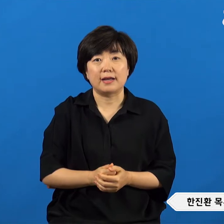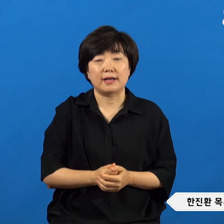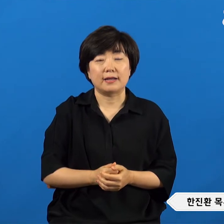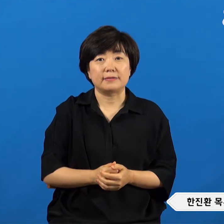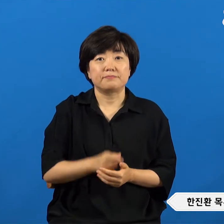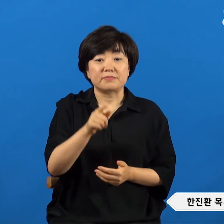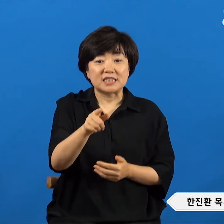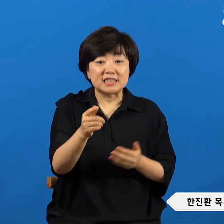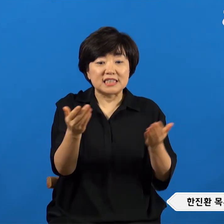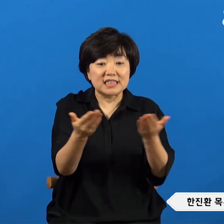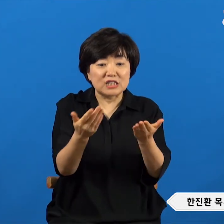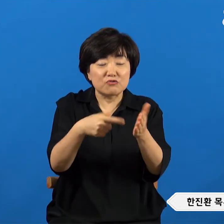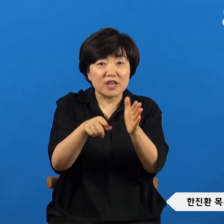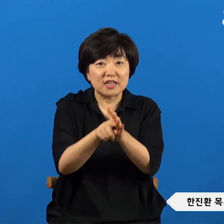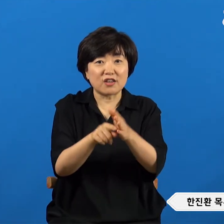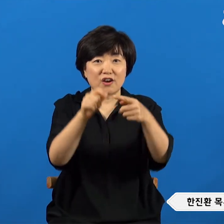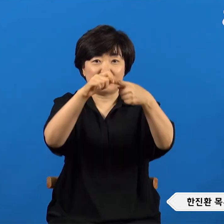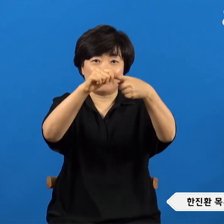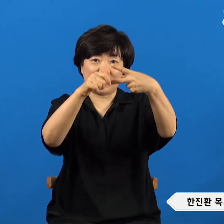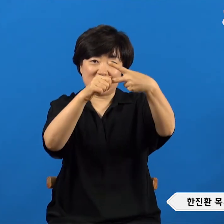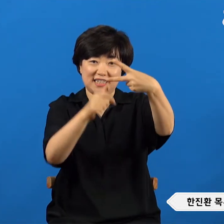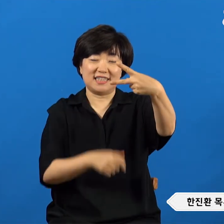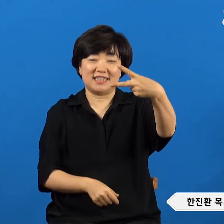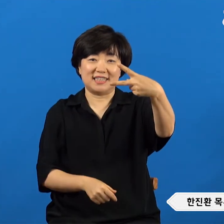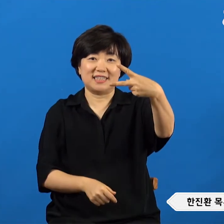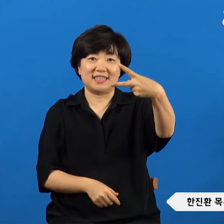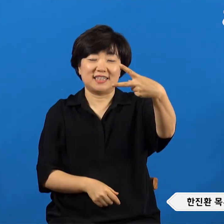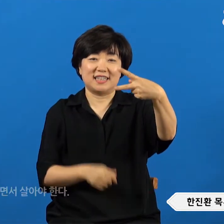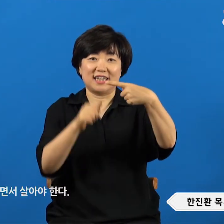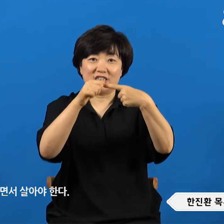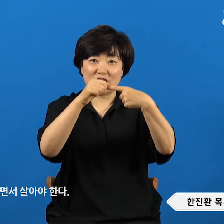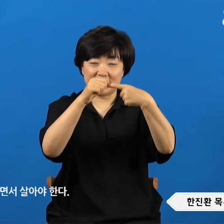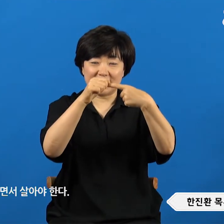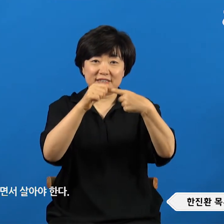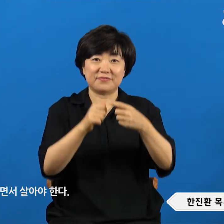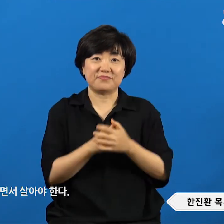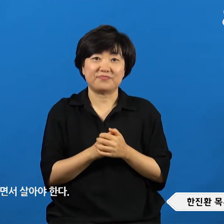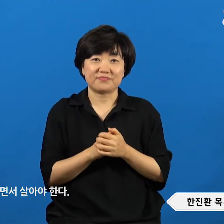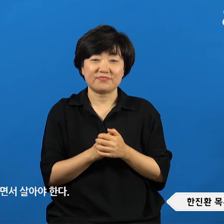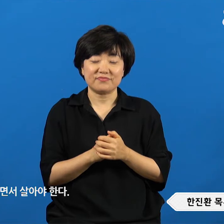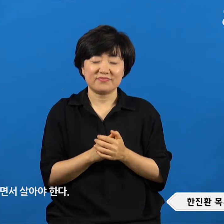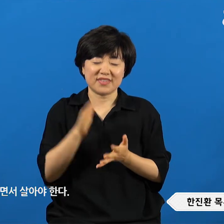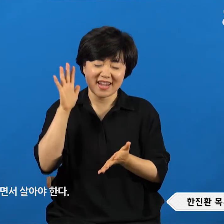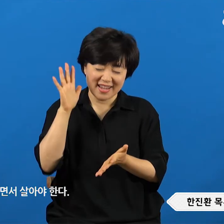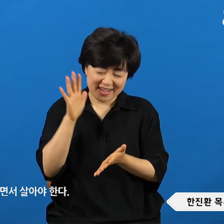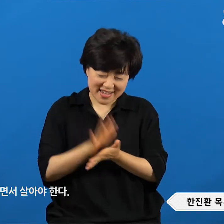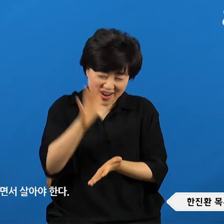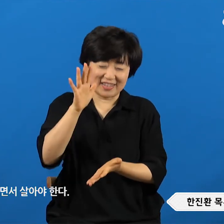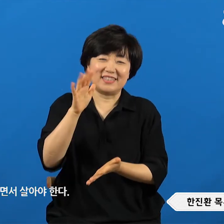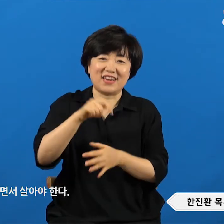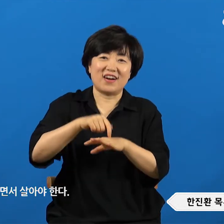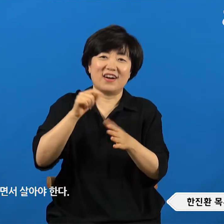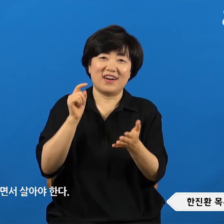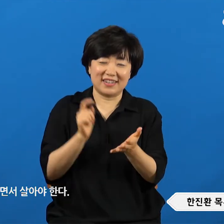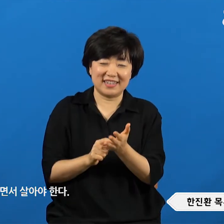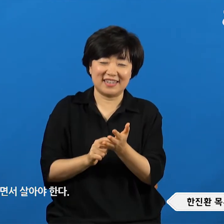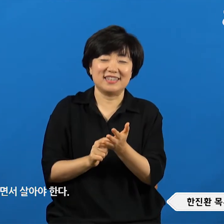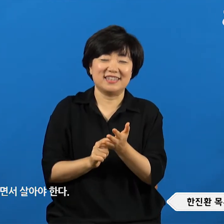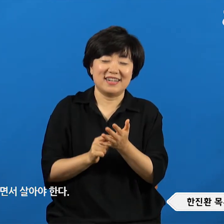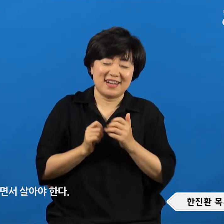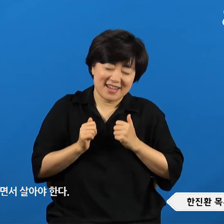자, 그 일을 위해서 두 가지를 기억하면 좋겠습니다. 첫째는 열정을 불태우면서 살아야